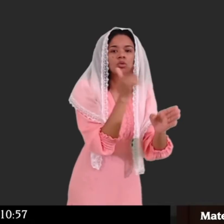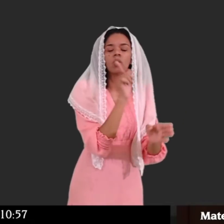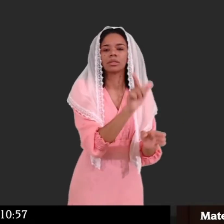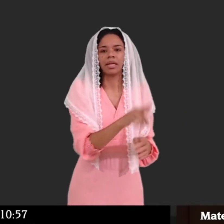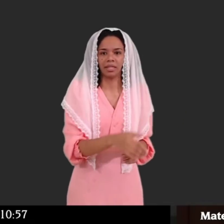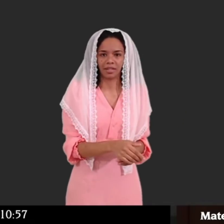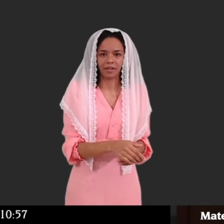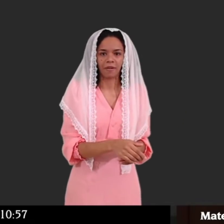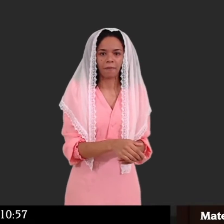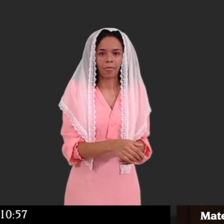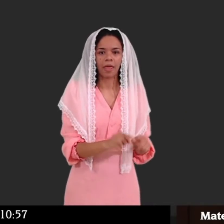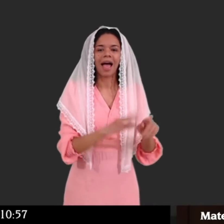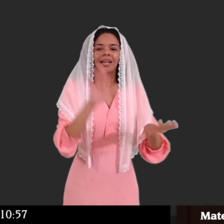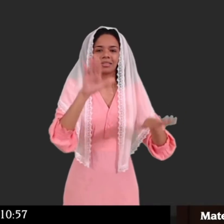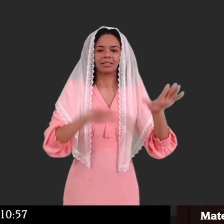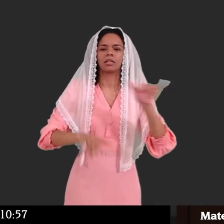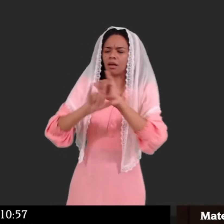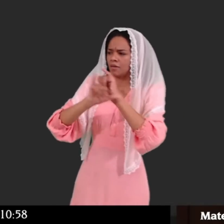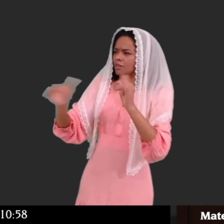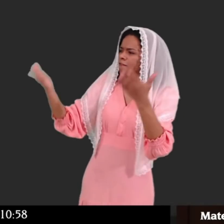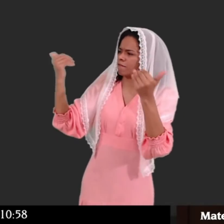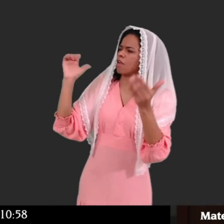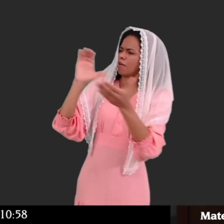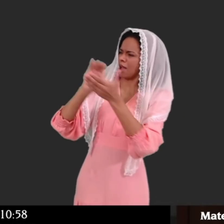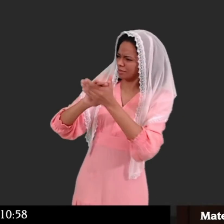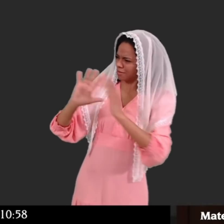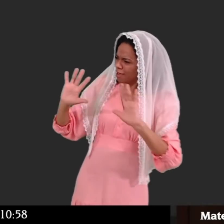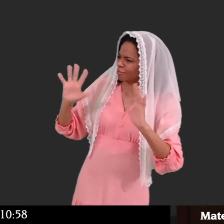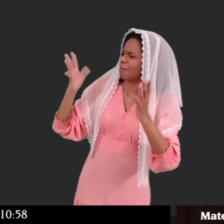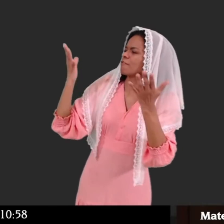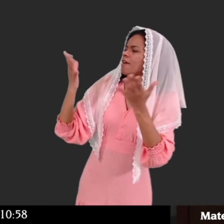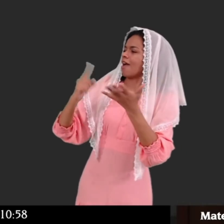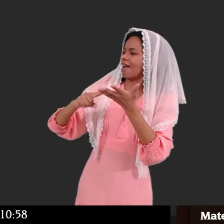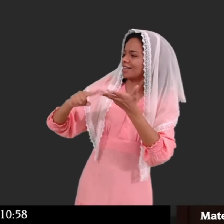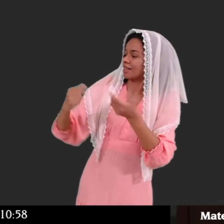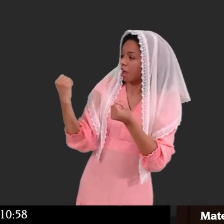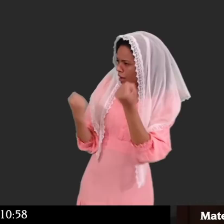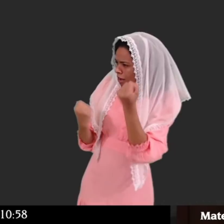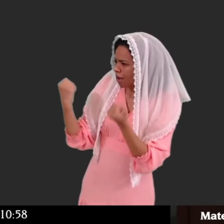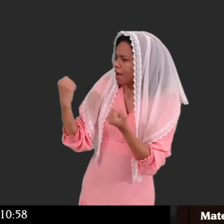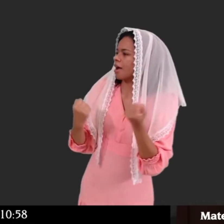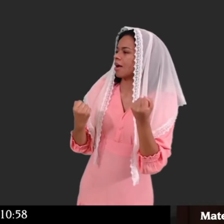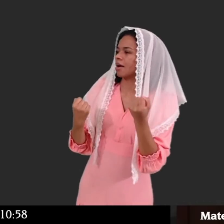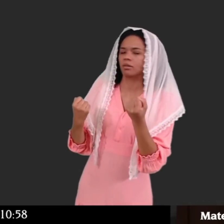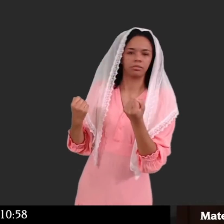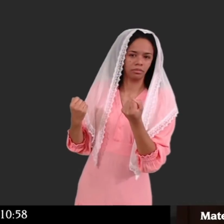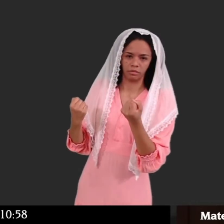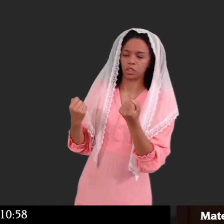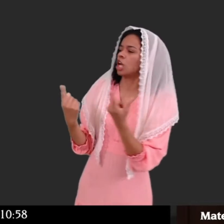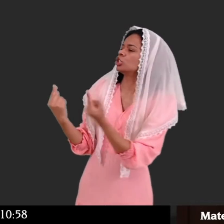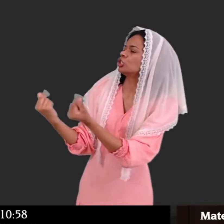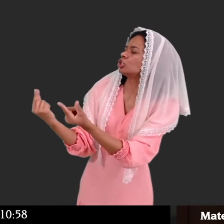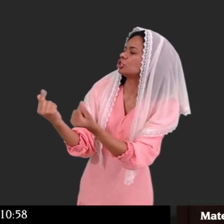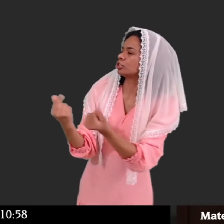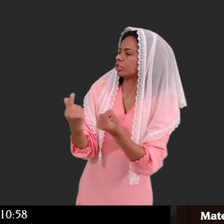doutrinas, anunciando sucesso, casamento feliz, carros, troca de